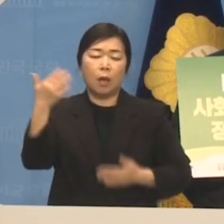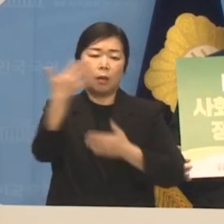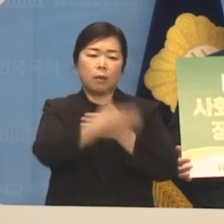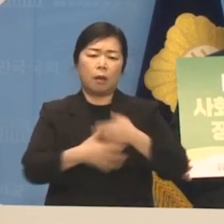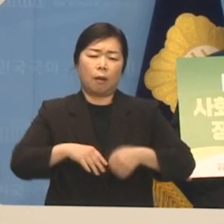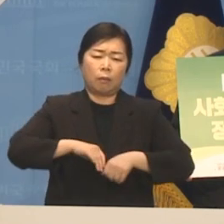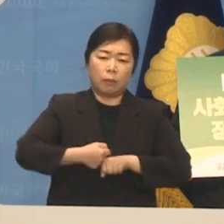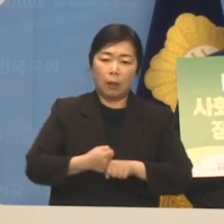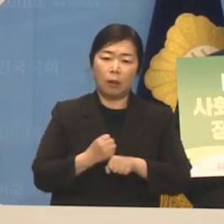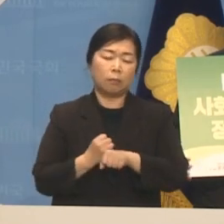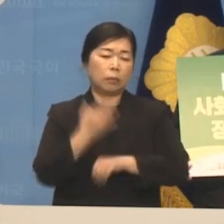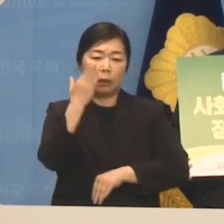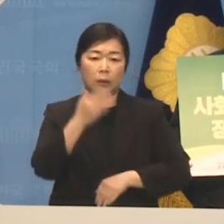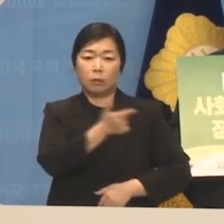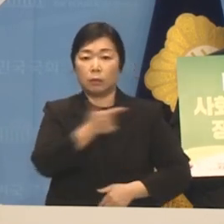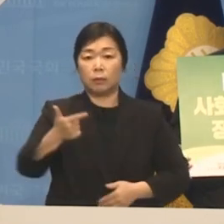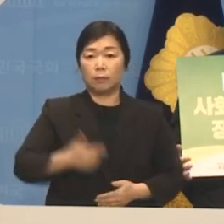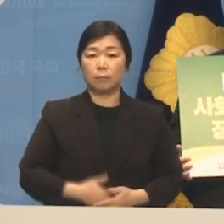감내하고 있습니다.